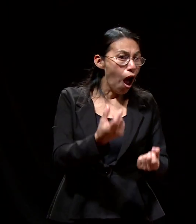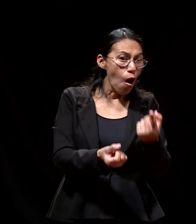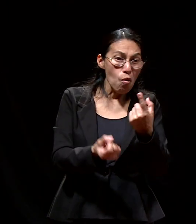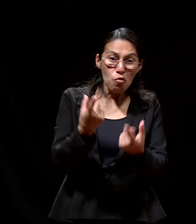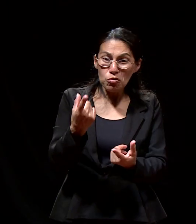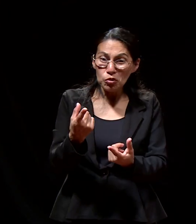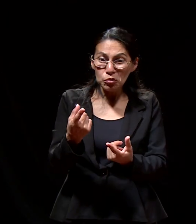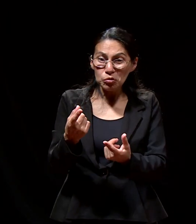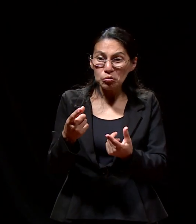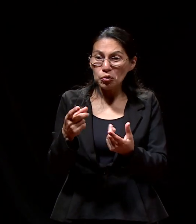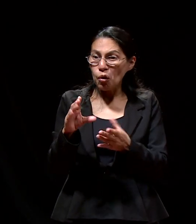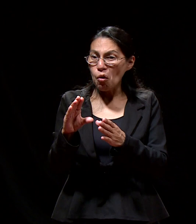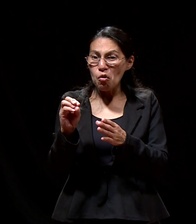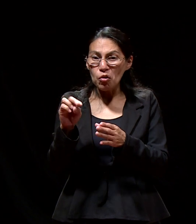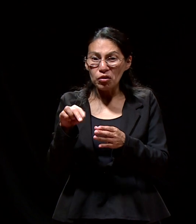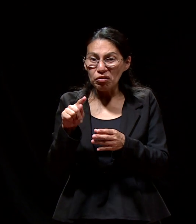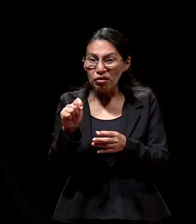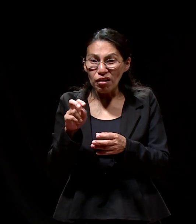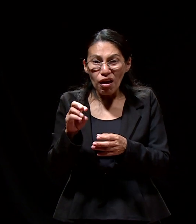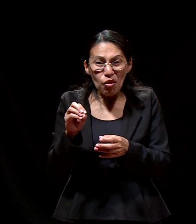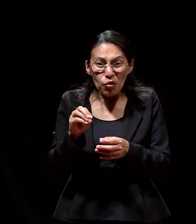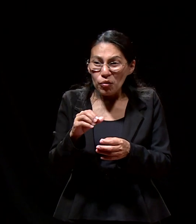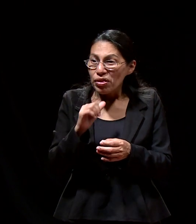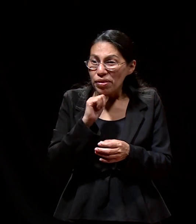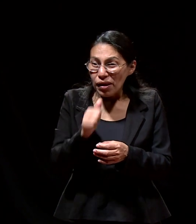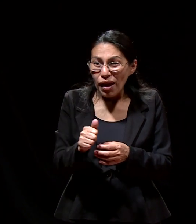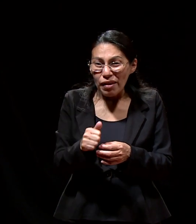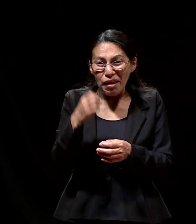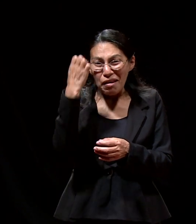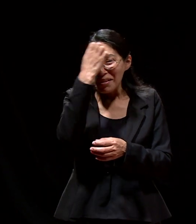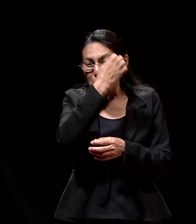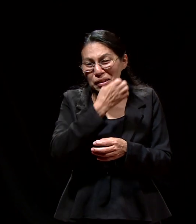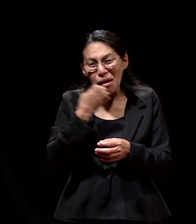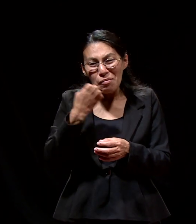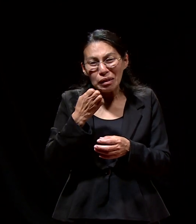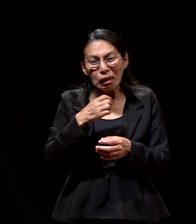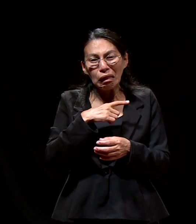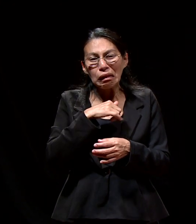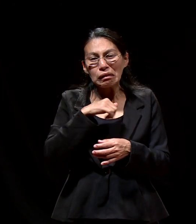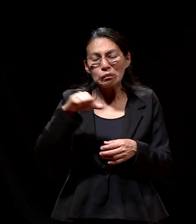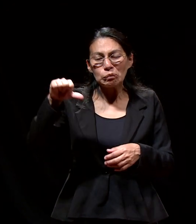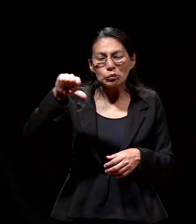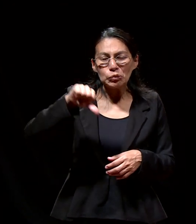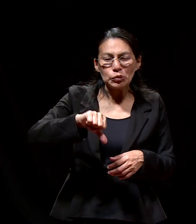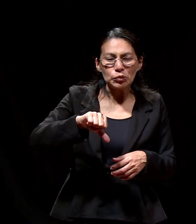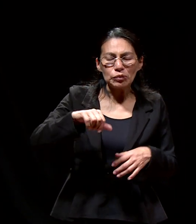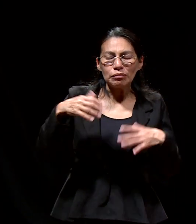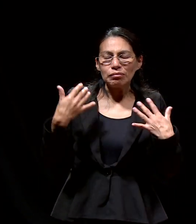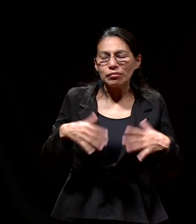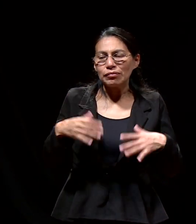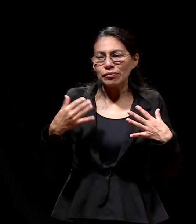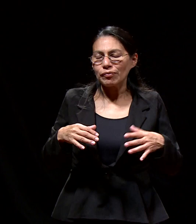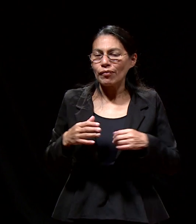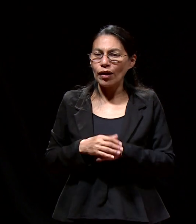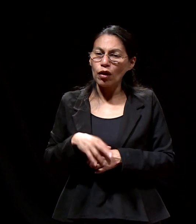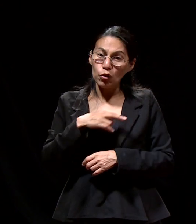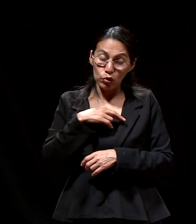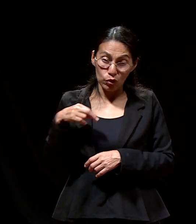contrato porque no pasaron nosotros no lo hicimos confiando en las promesas de Dios